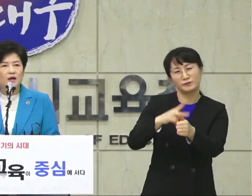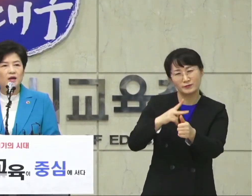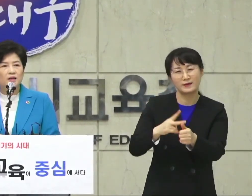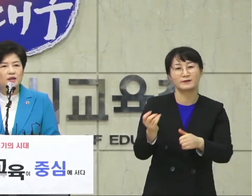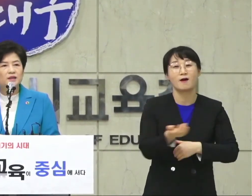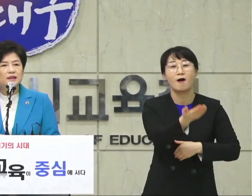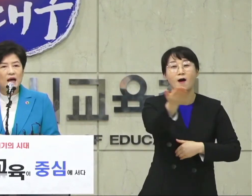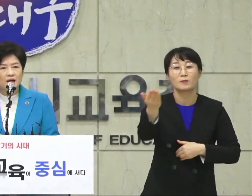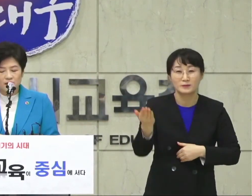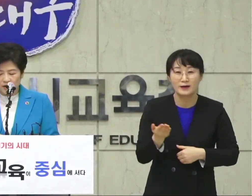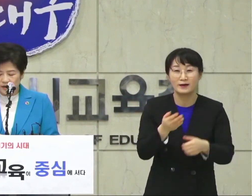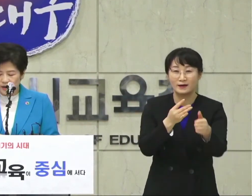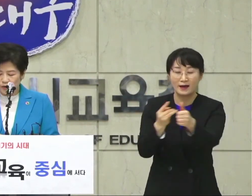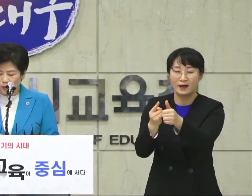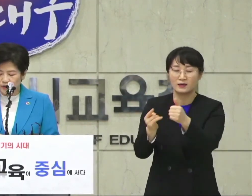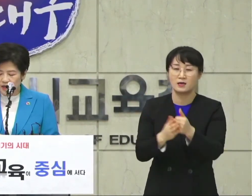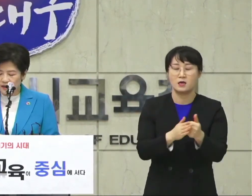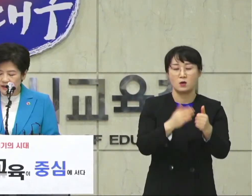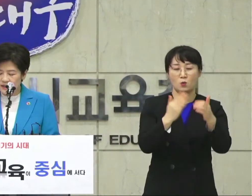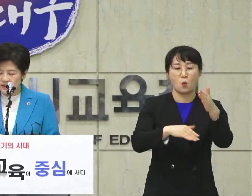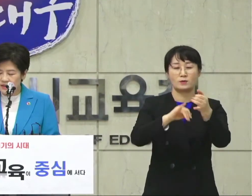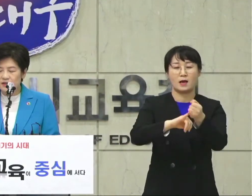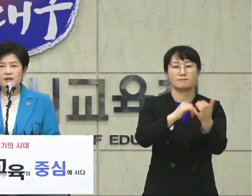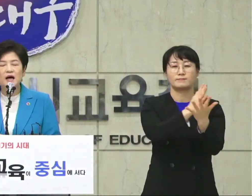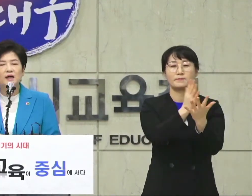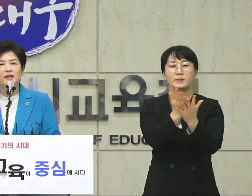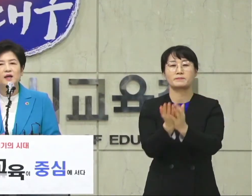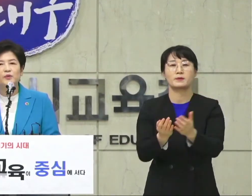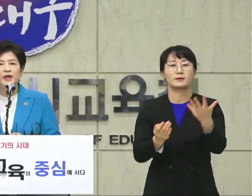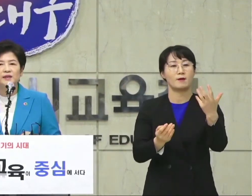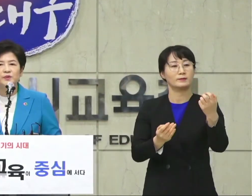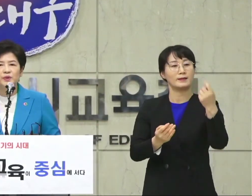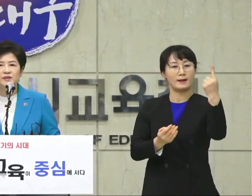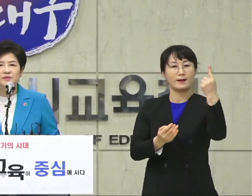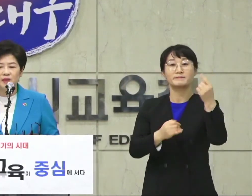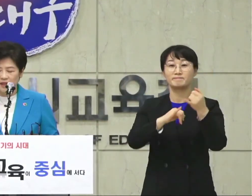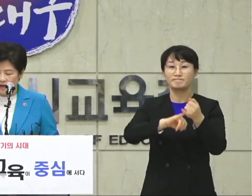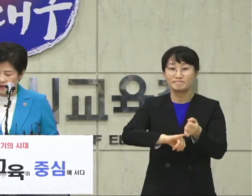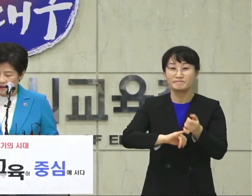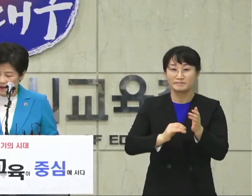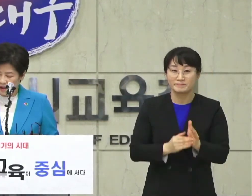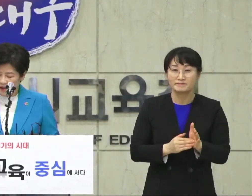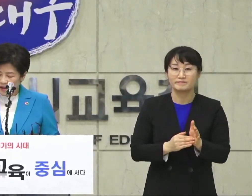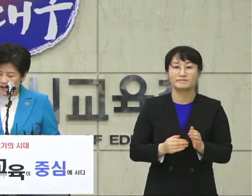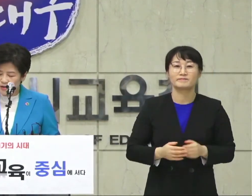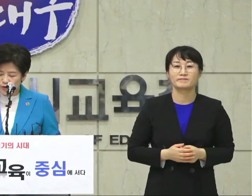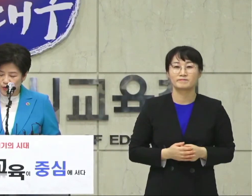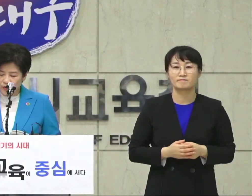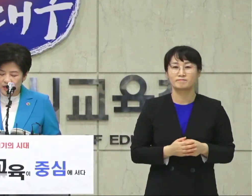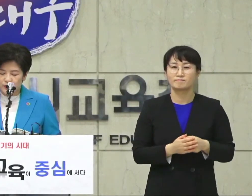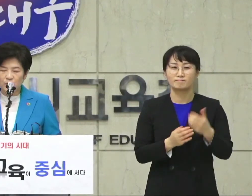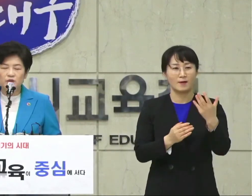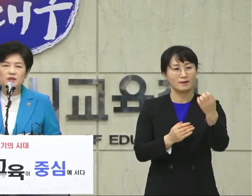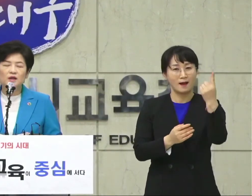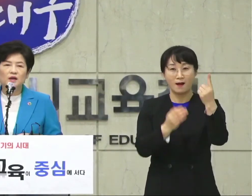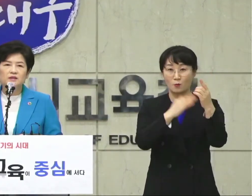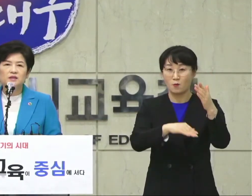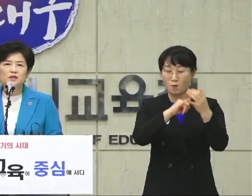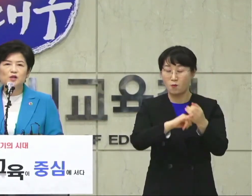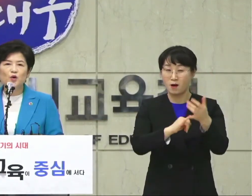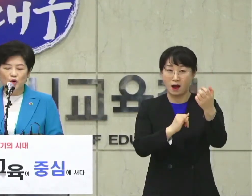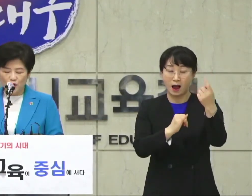여러분들께 81개의 공약을 실천하겠다고 약속했습니다. 이것은